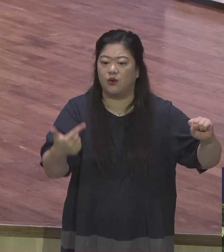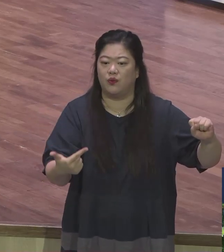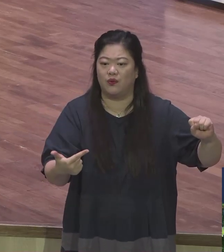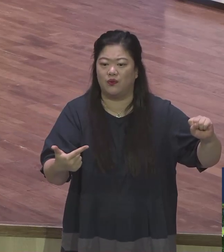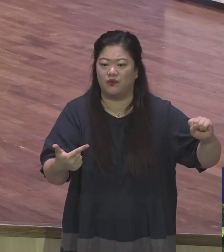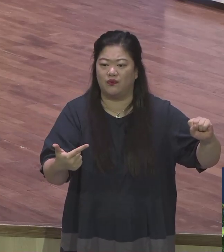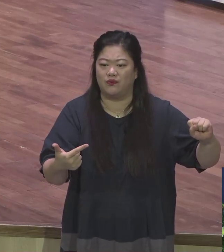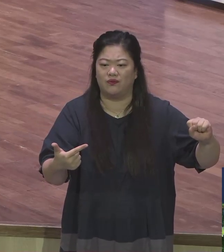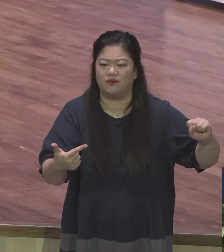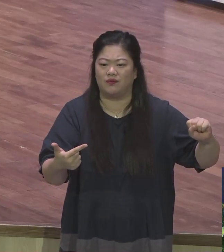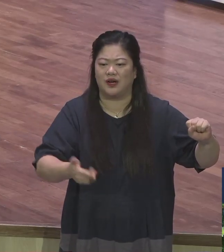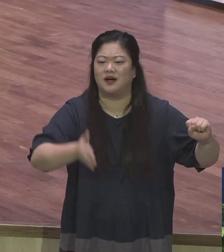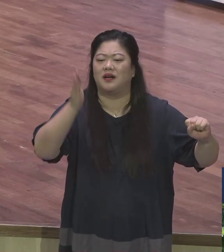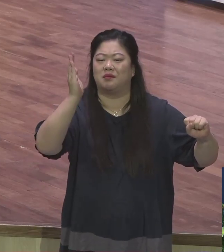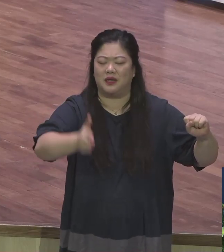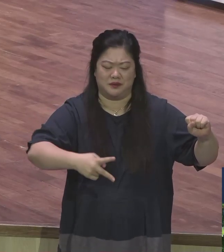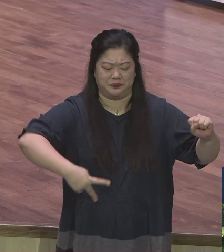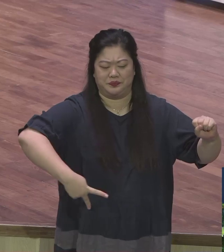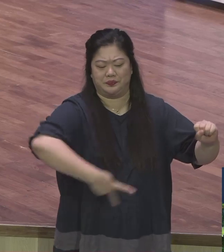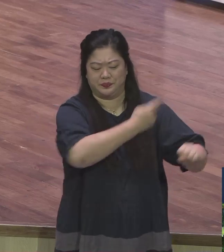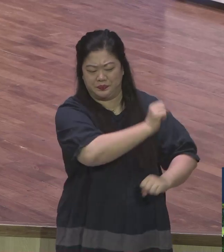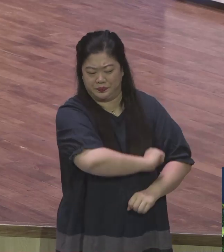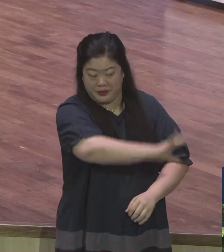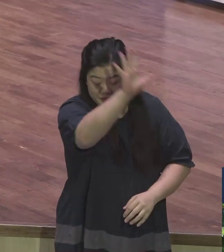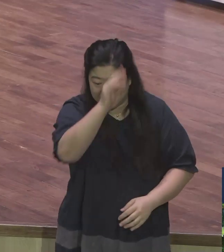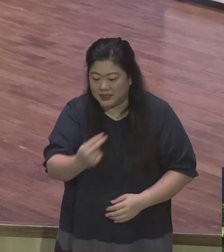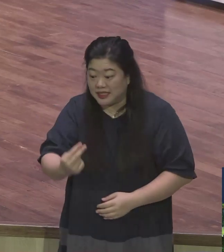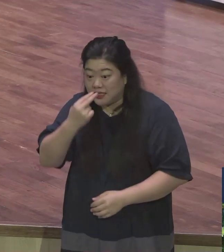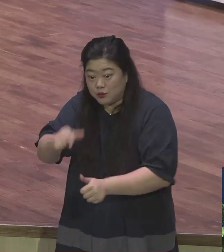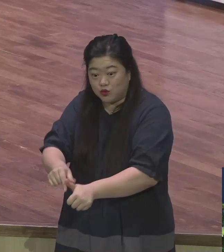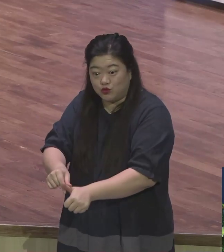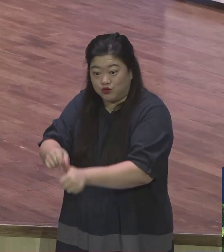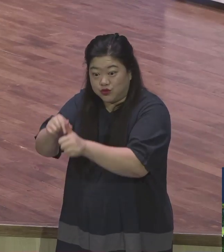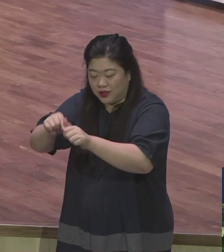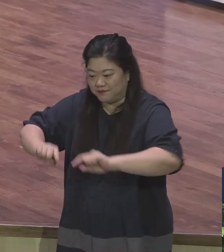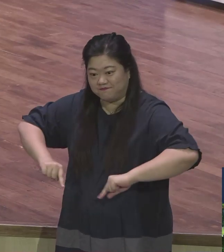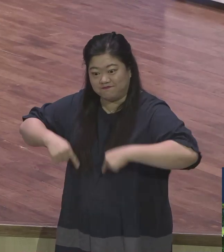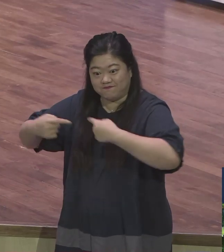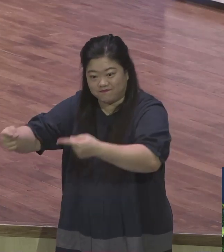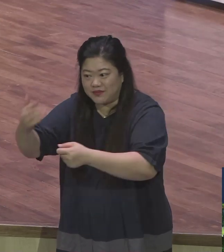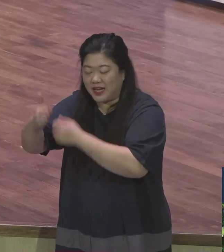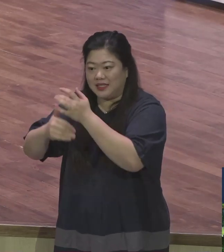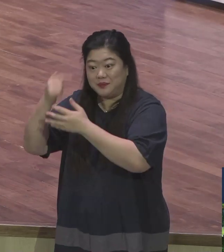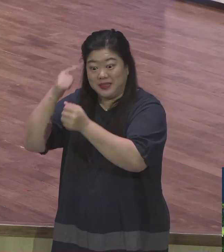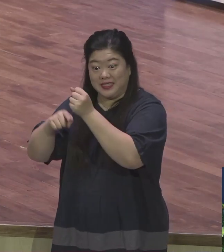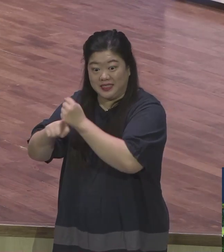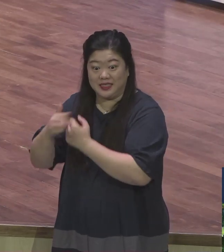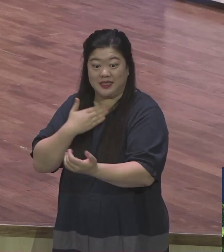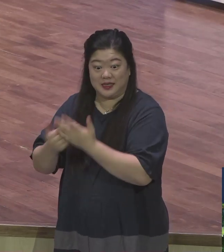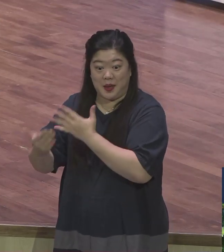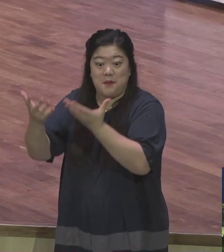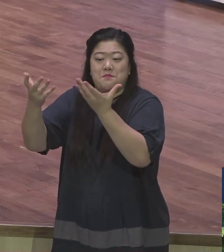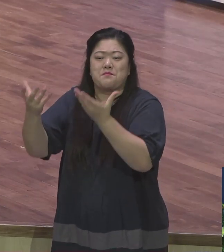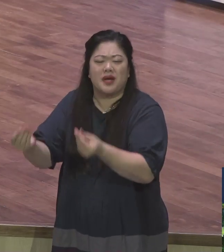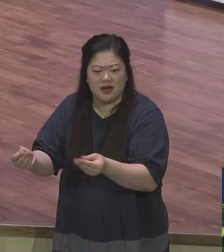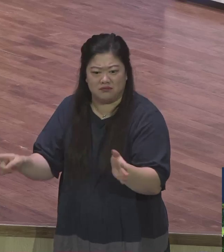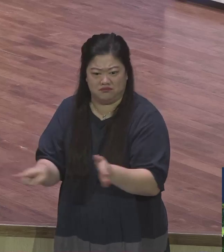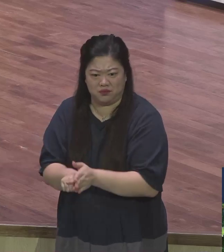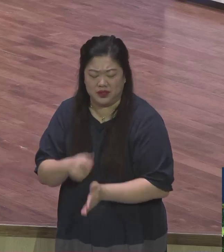뛰어넘어서 살 생명을 살리란 이 일에 하나님의 뜻과 체험이 있었는 줄로 믿습니다.